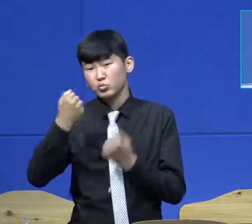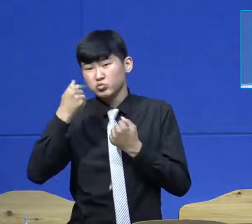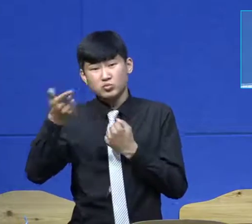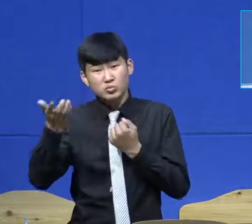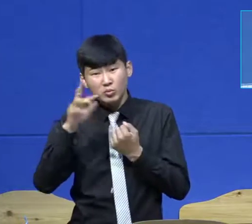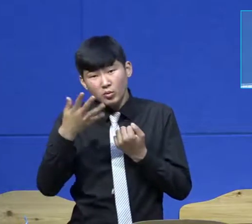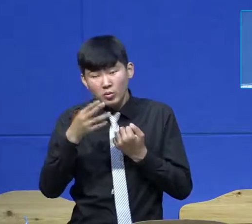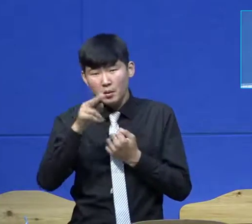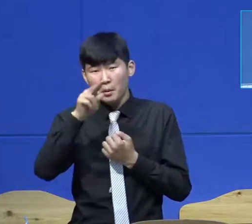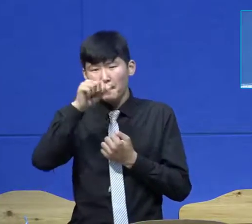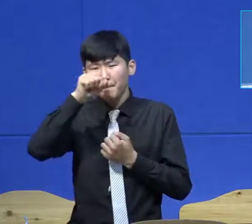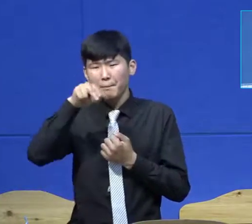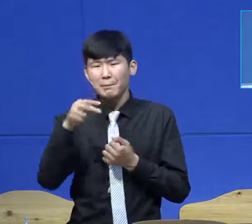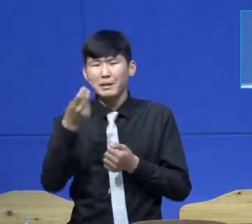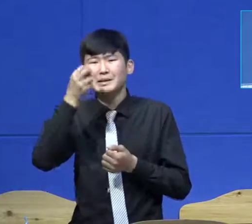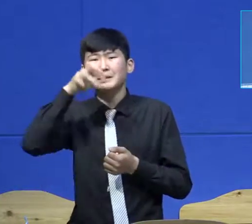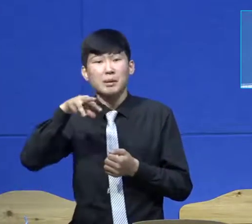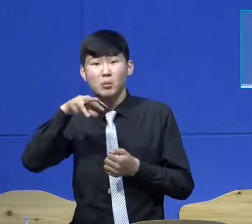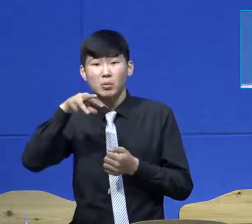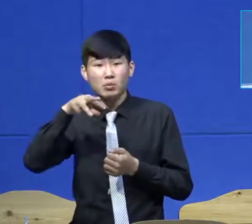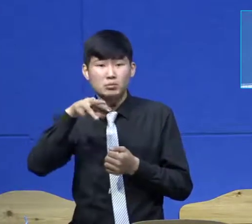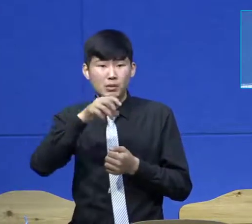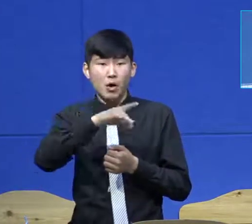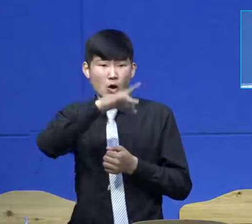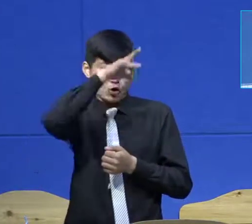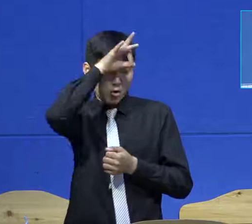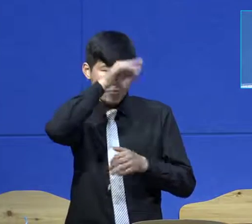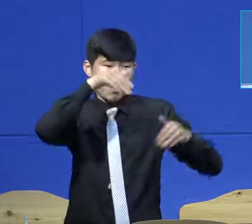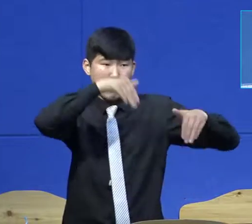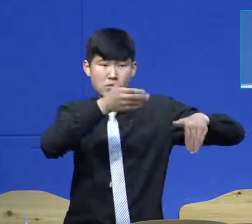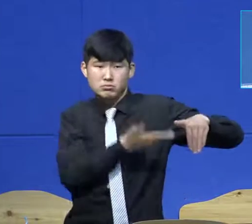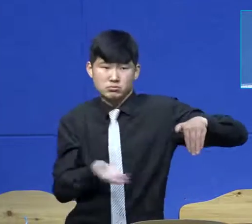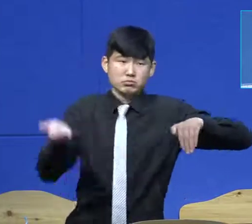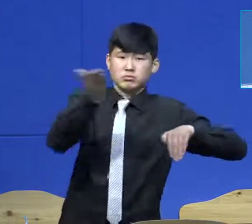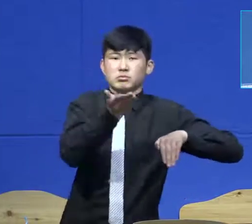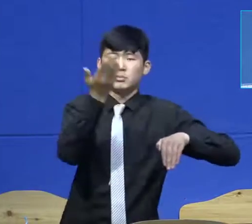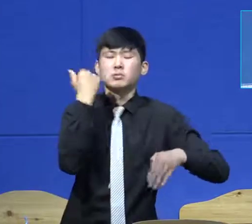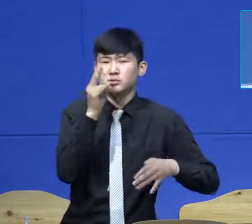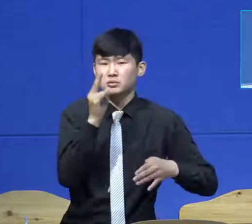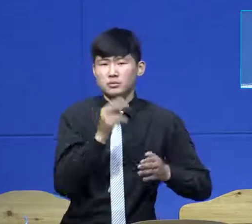тэр Пап Ламын Ромын хааны дээр ирэх мэт л байж идэг байсан.